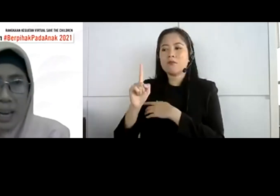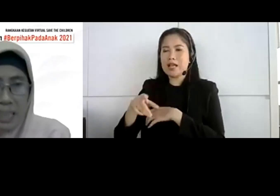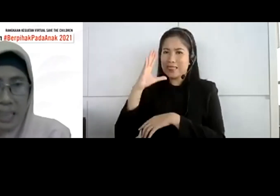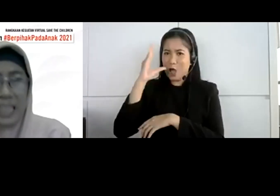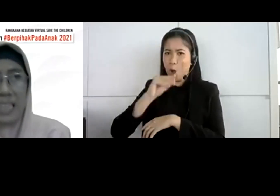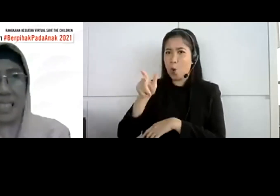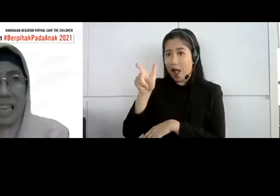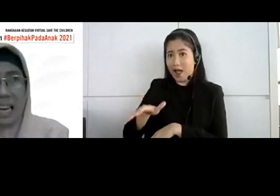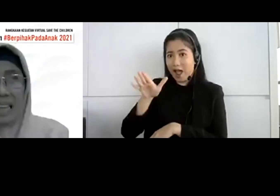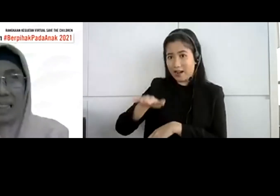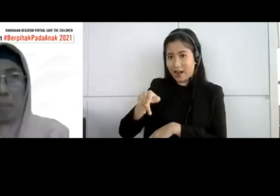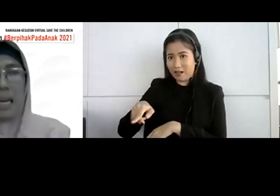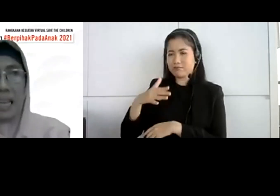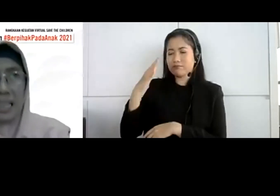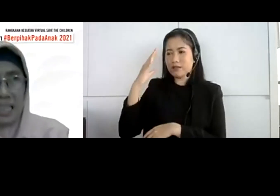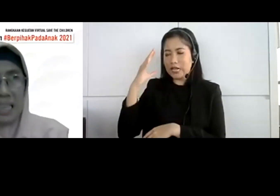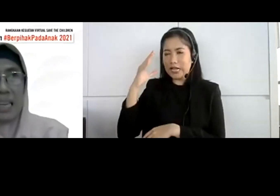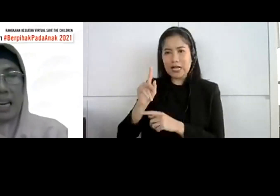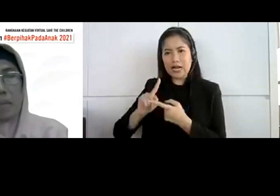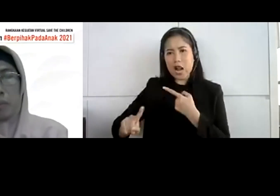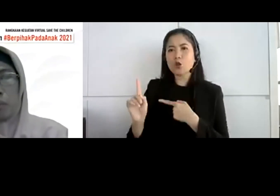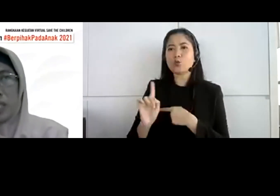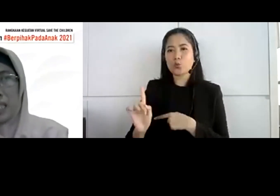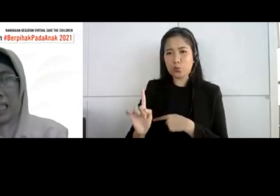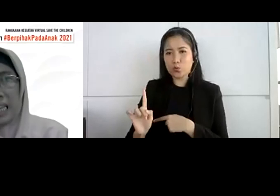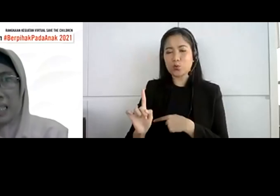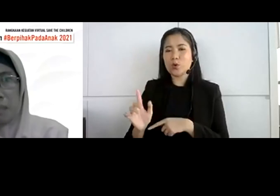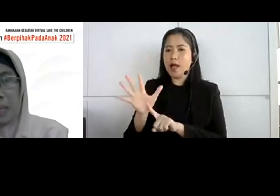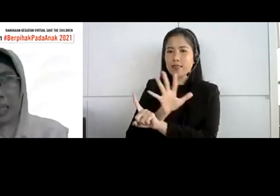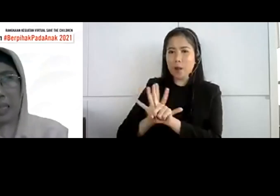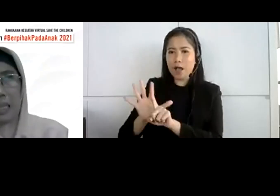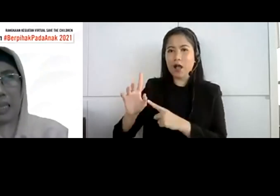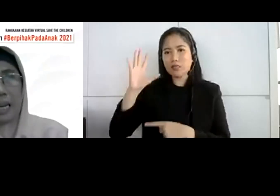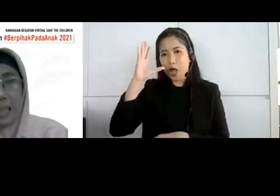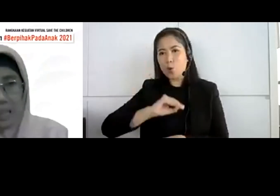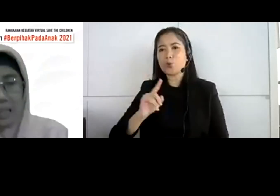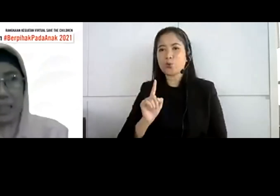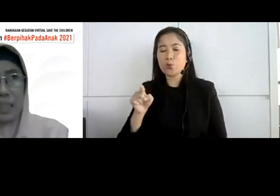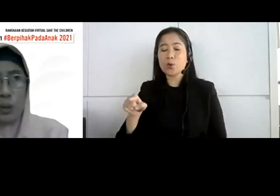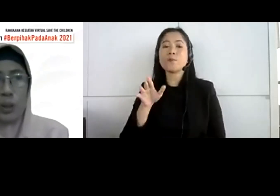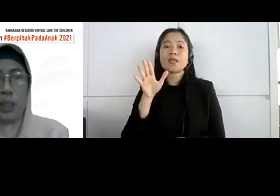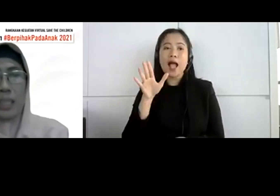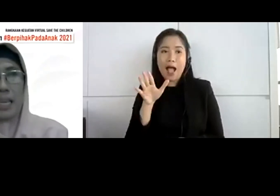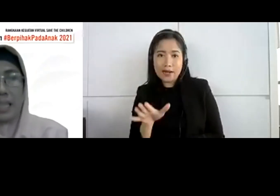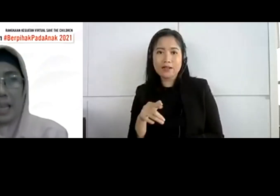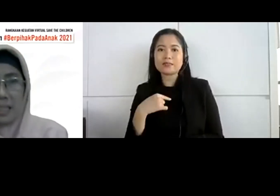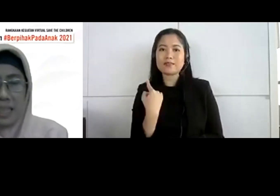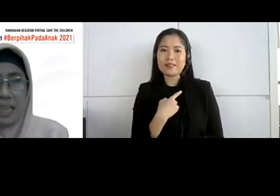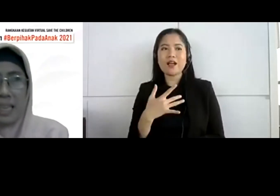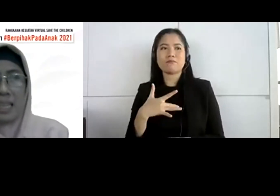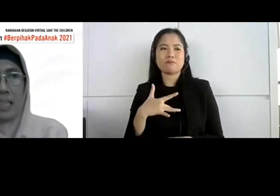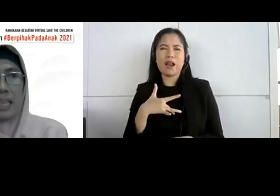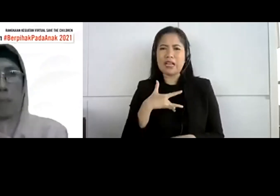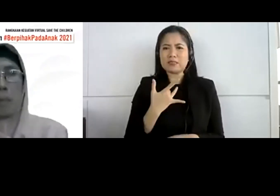individu anak dengan segala latar belakangnya. Kami memposisikan sebagai anak di situ